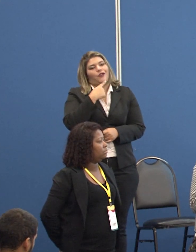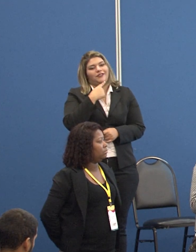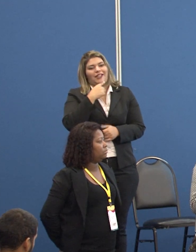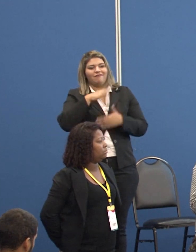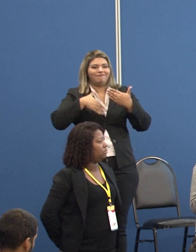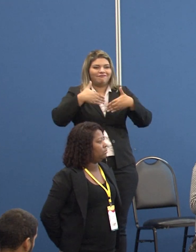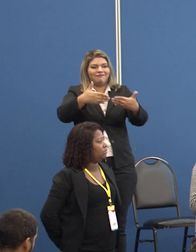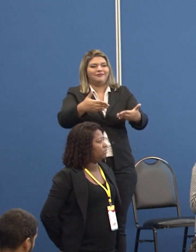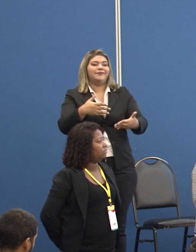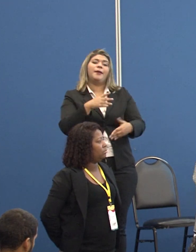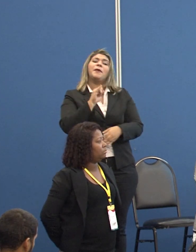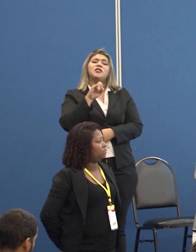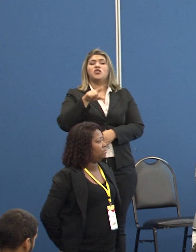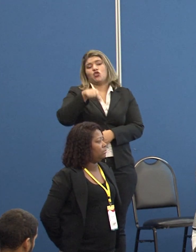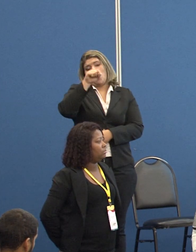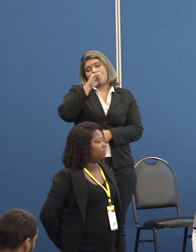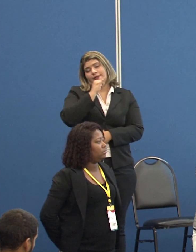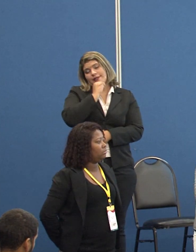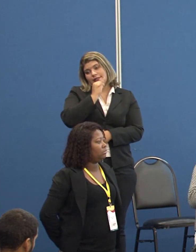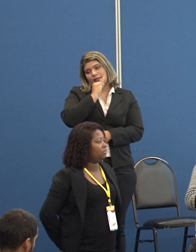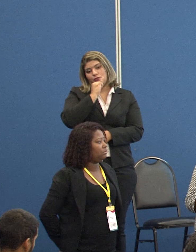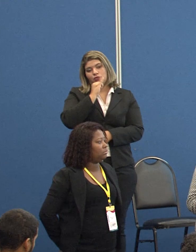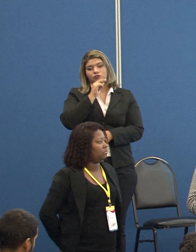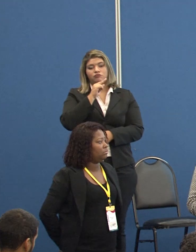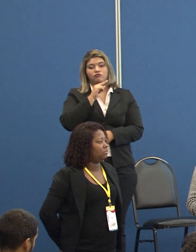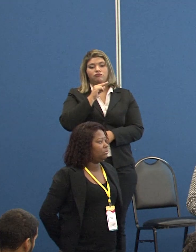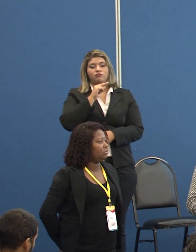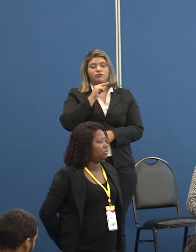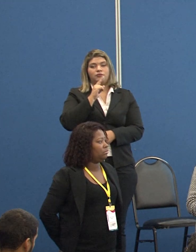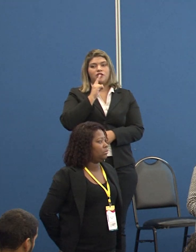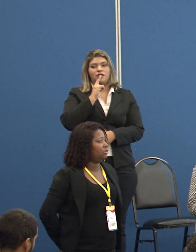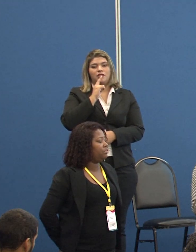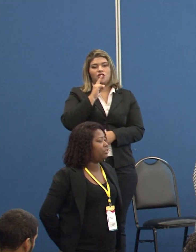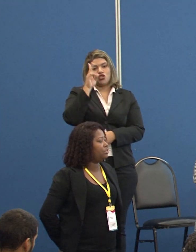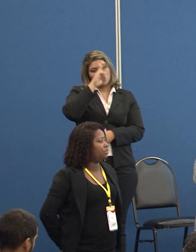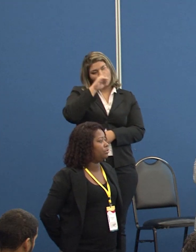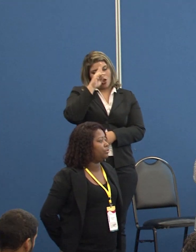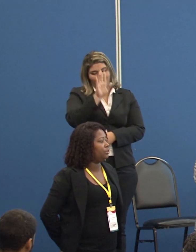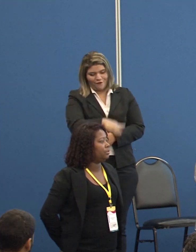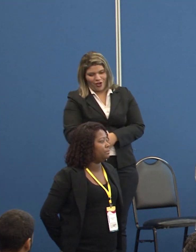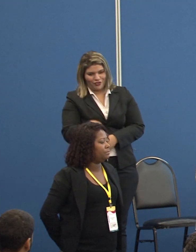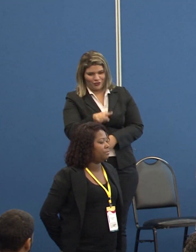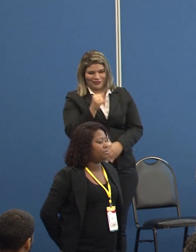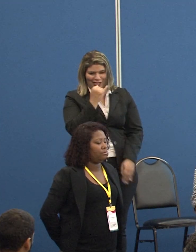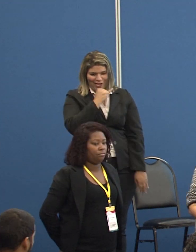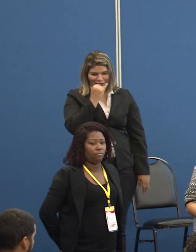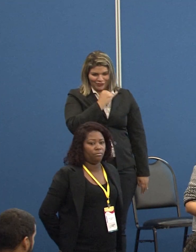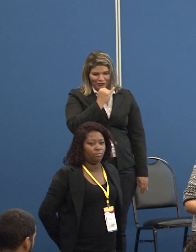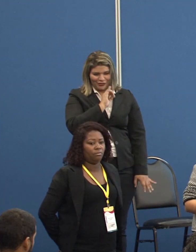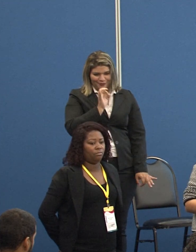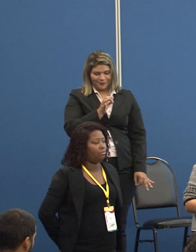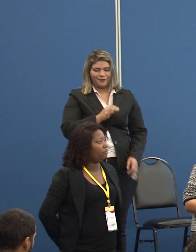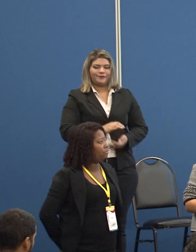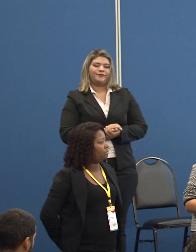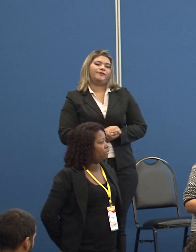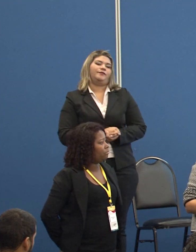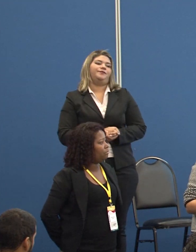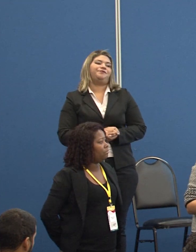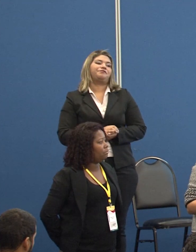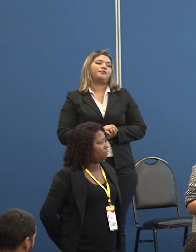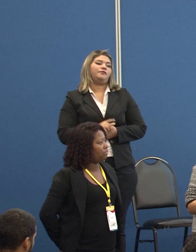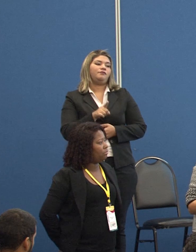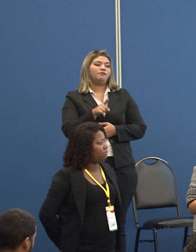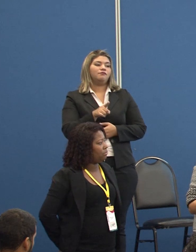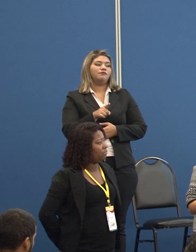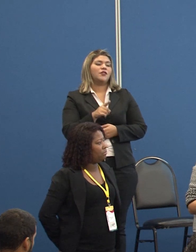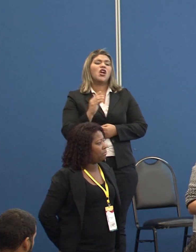nós escolhermos, por exemplo, o livrinho da história infantil, né, que ali é dentista, o que eu